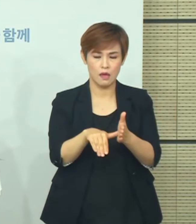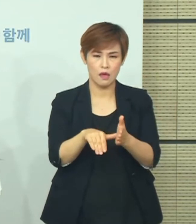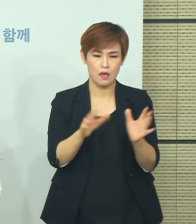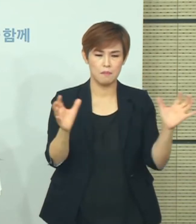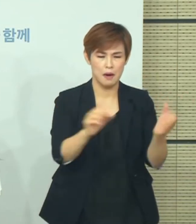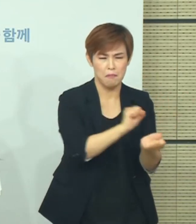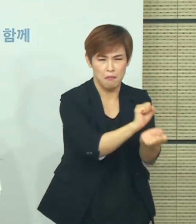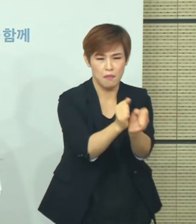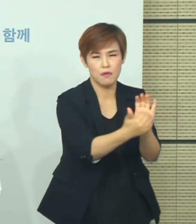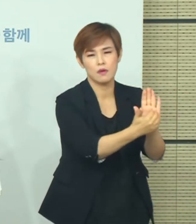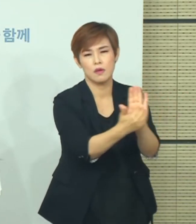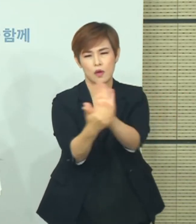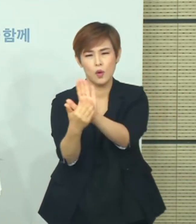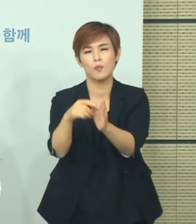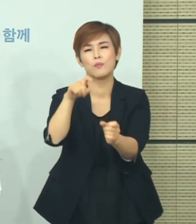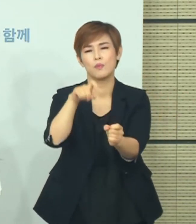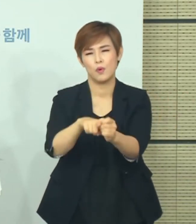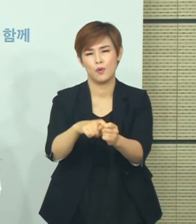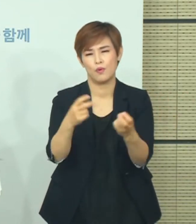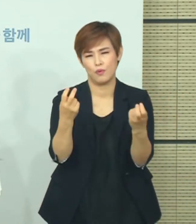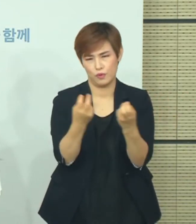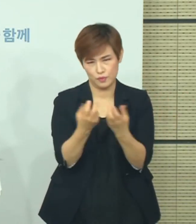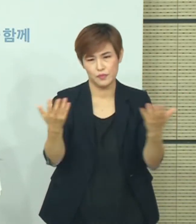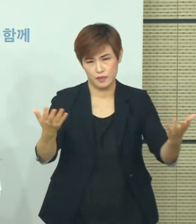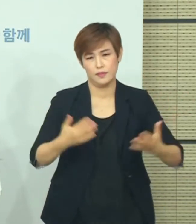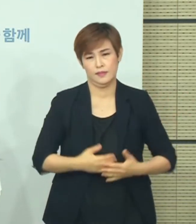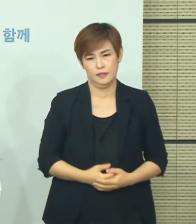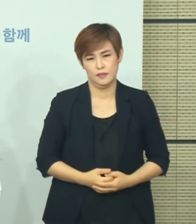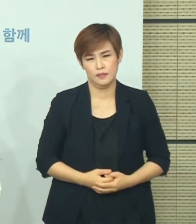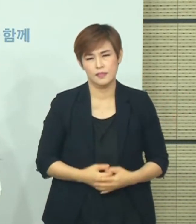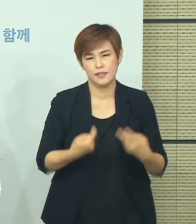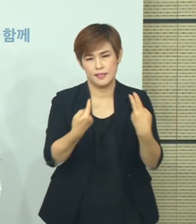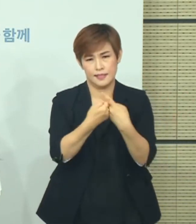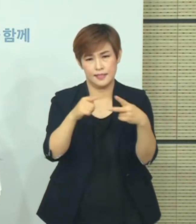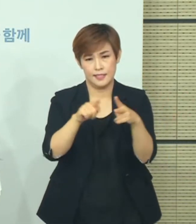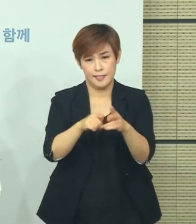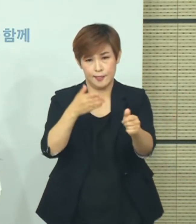집단 감염을 예방하기 위해 불가피한 조치임을